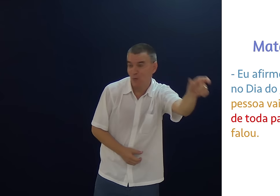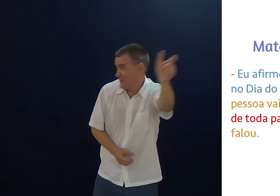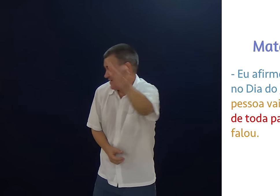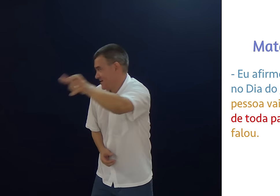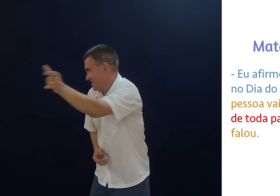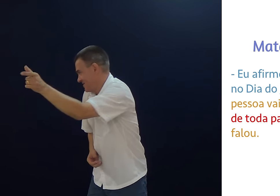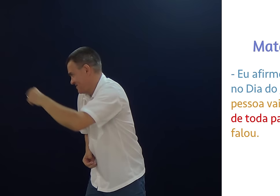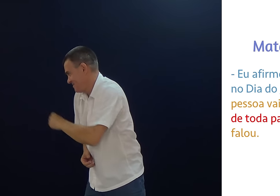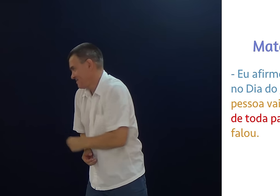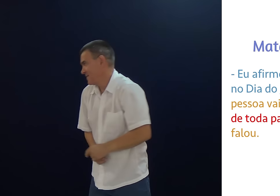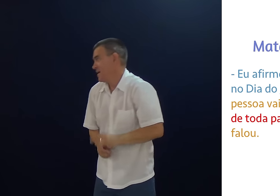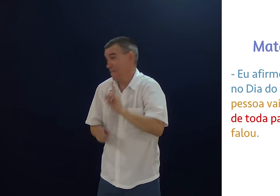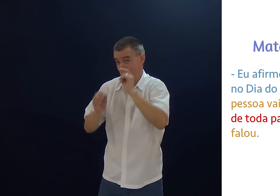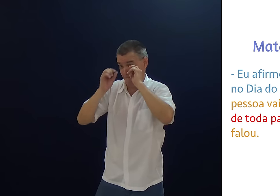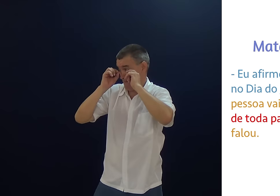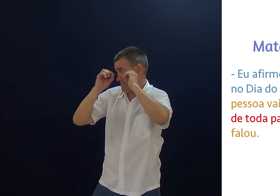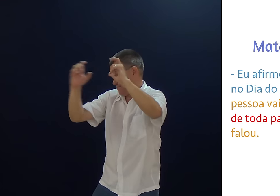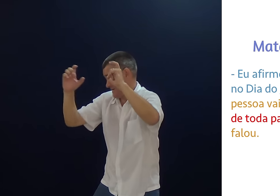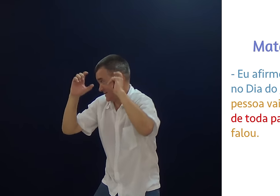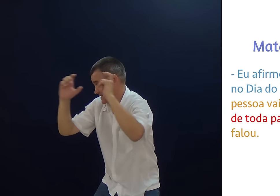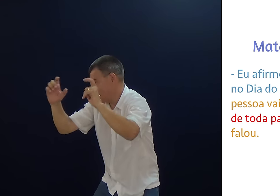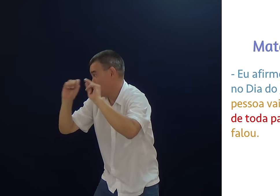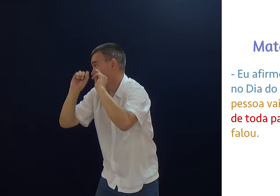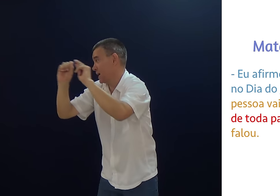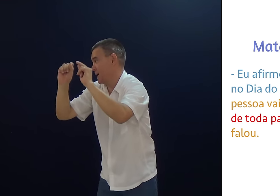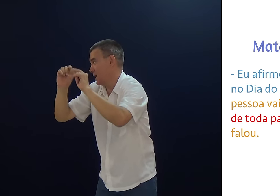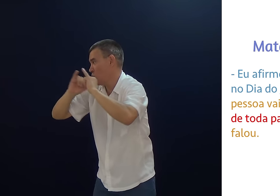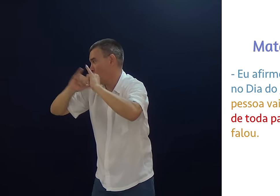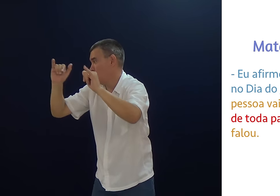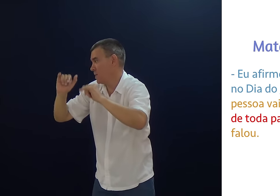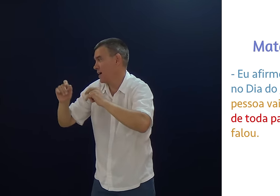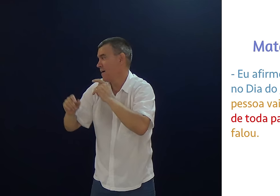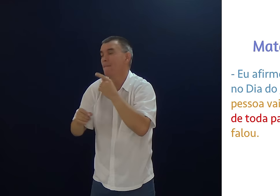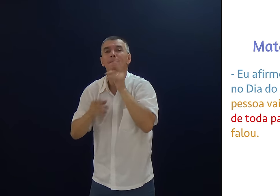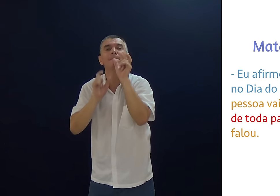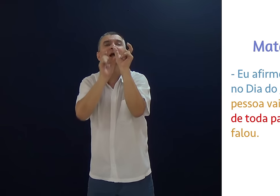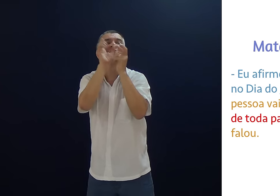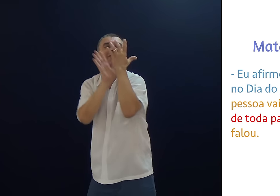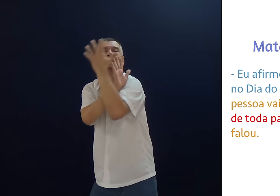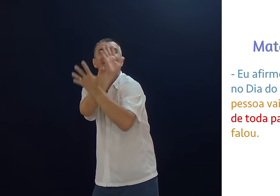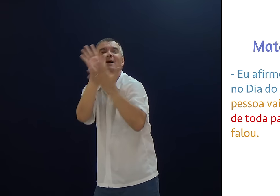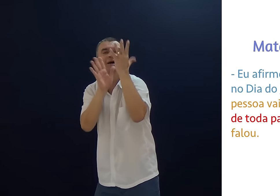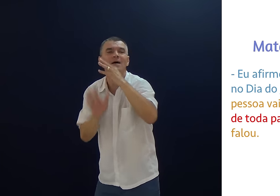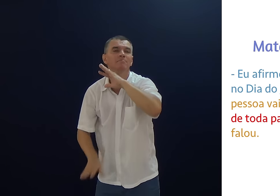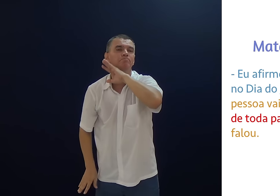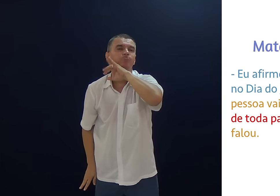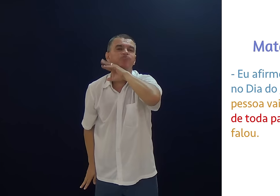julgamento cada pessoa vai prestar contas de toda palavra